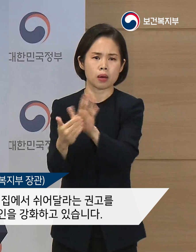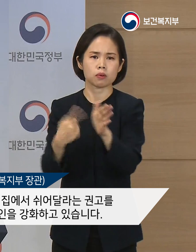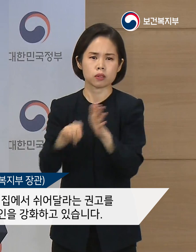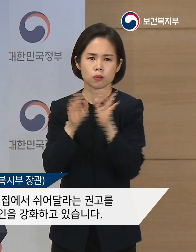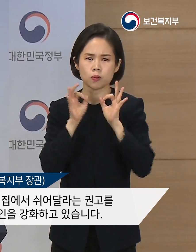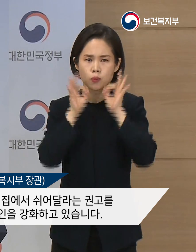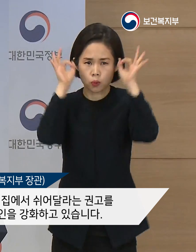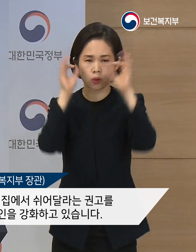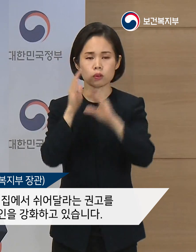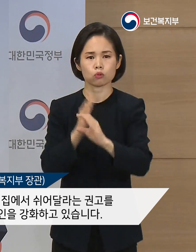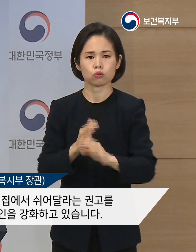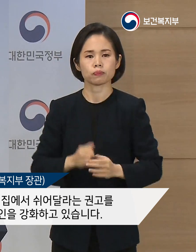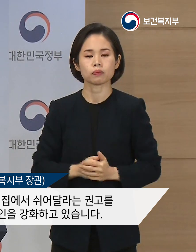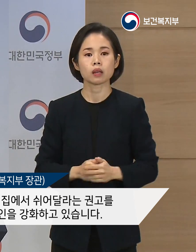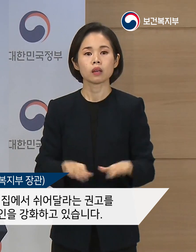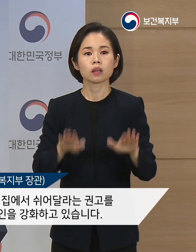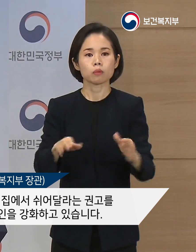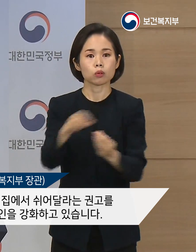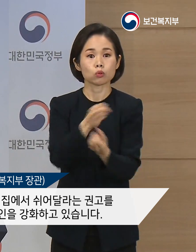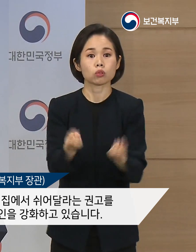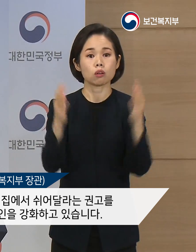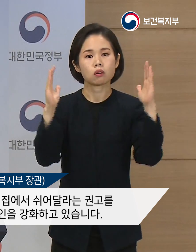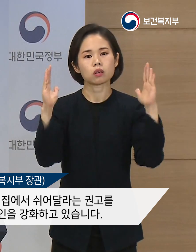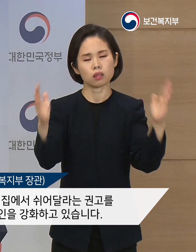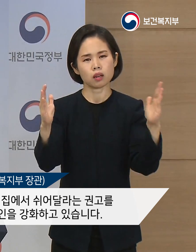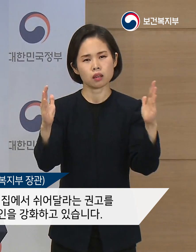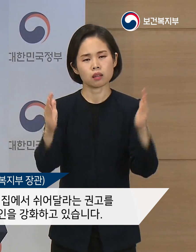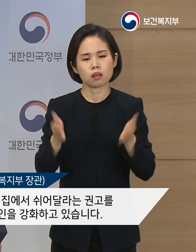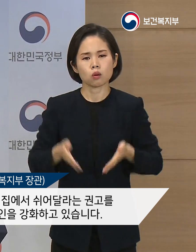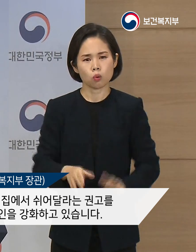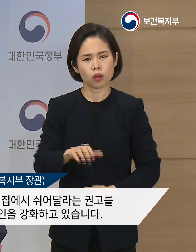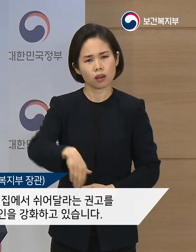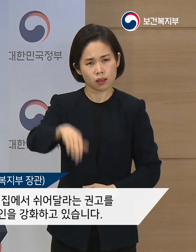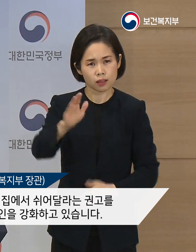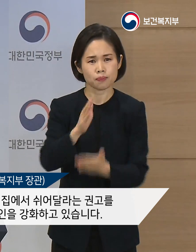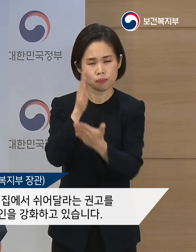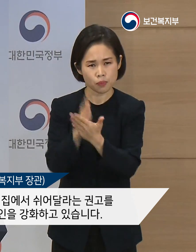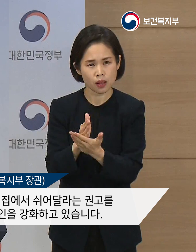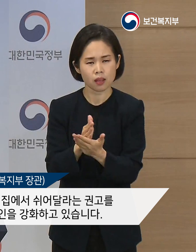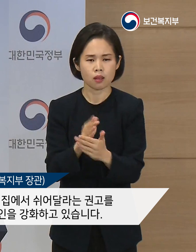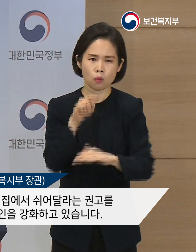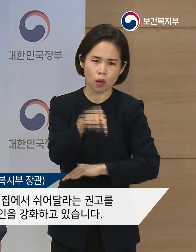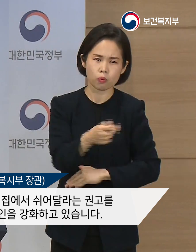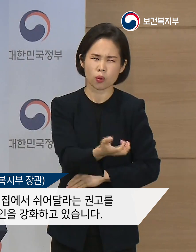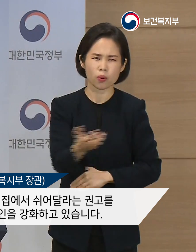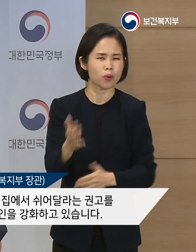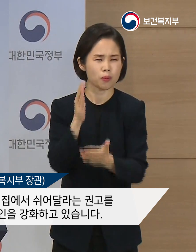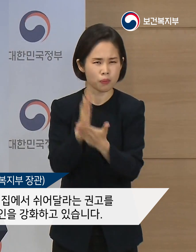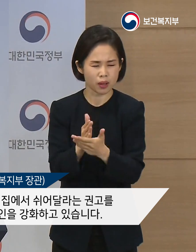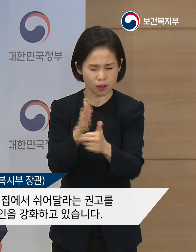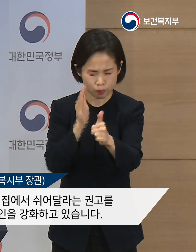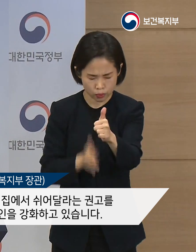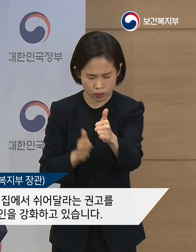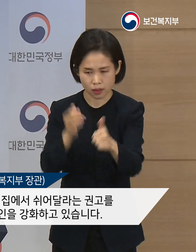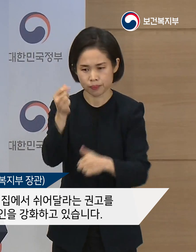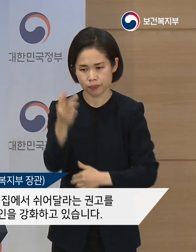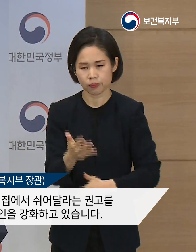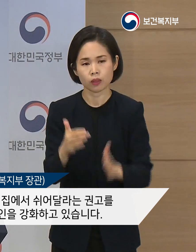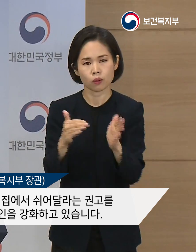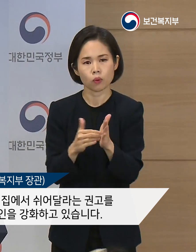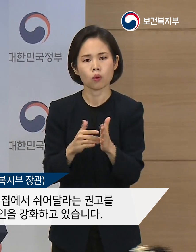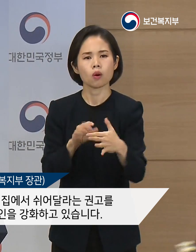이번 추석은 귀성이나 여행을 자제하고 집에서 쉬어달라는 권고를 드린 바 있고 이와 관련한